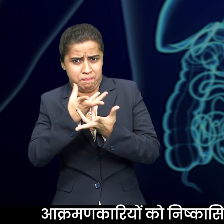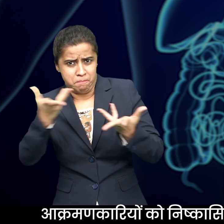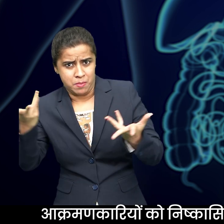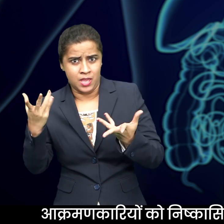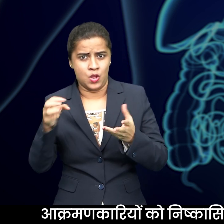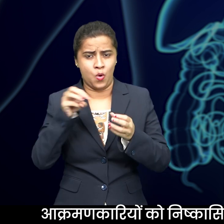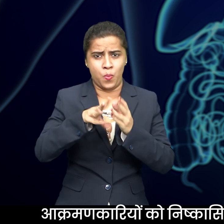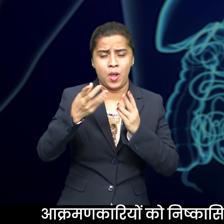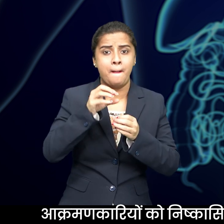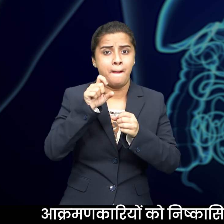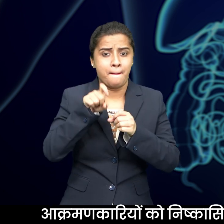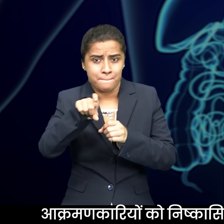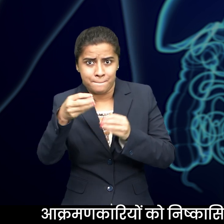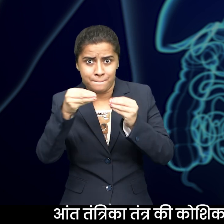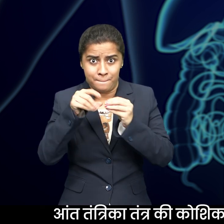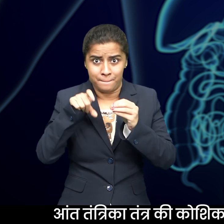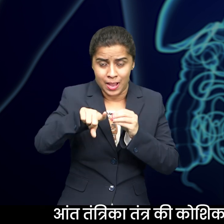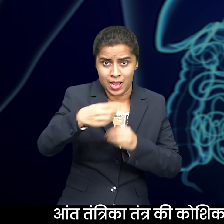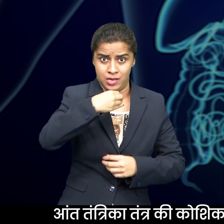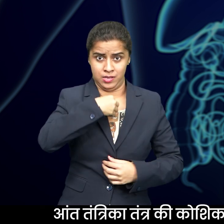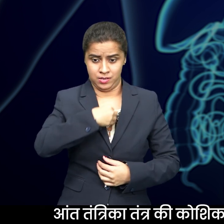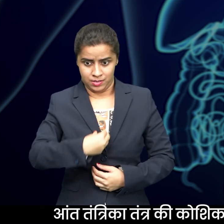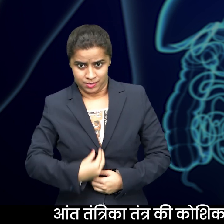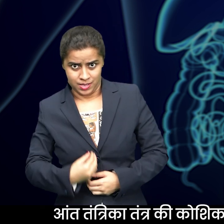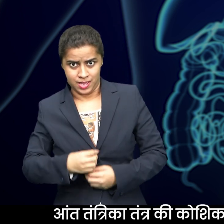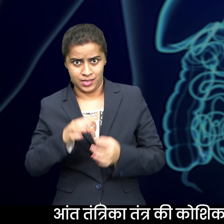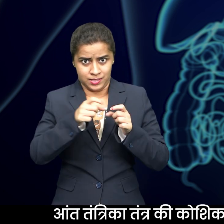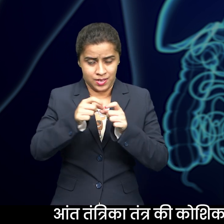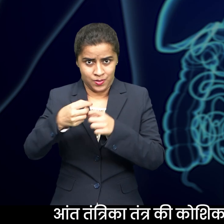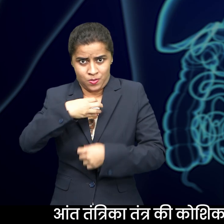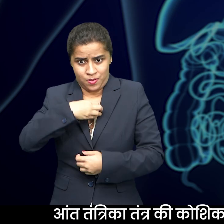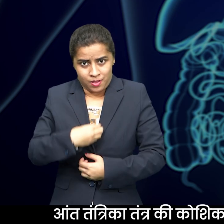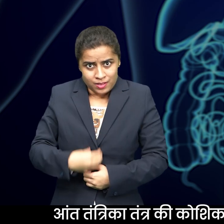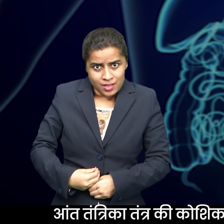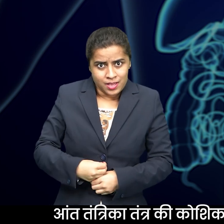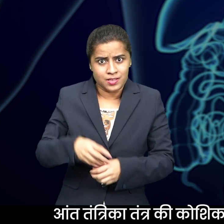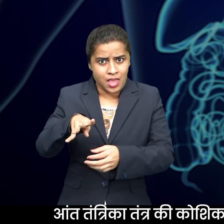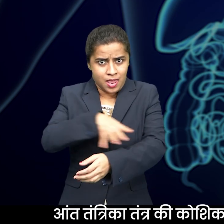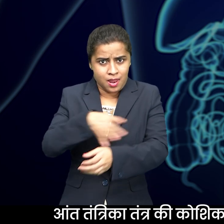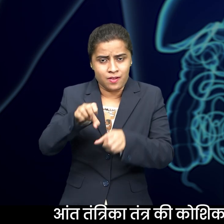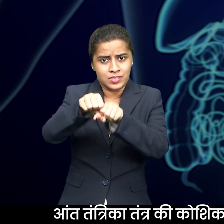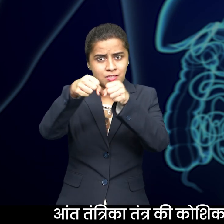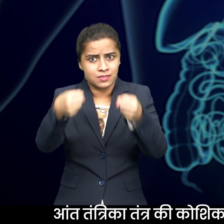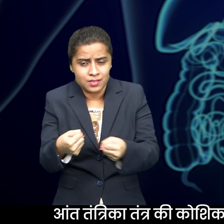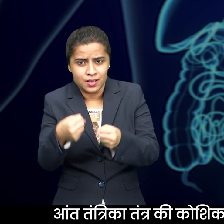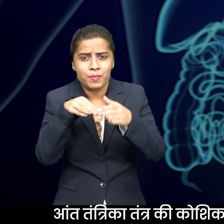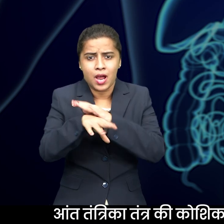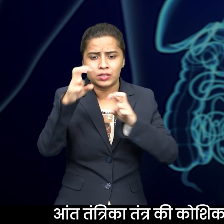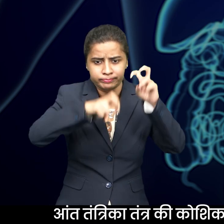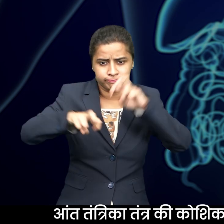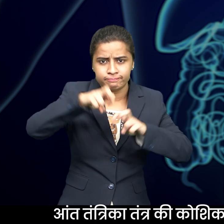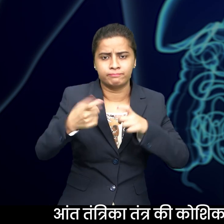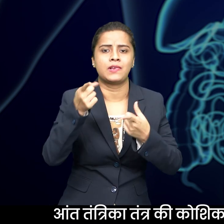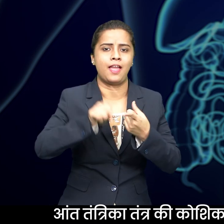मारने के लिए कार्य करता है। अंतः तंत्रिका तंत्र की कोशिकाओं के साथ आंत में